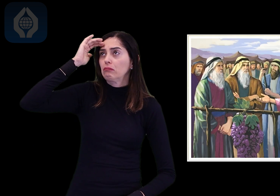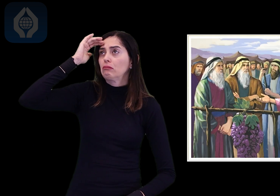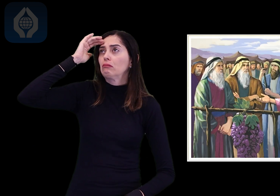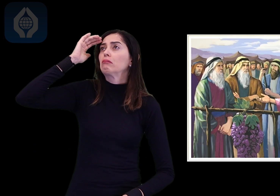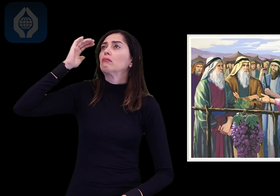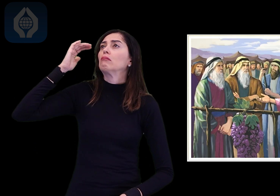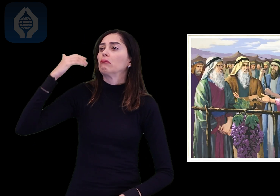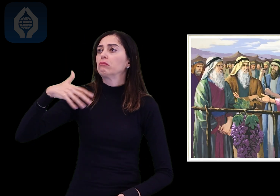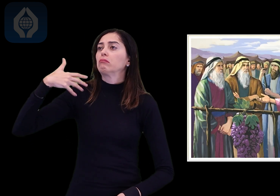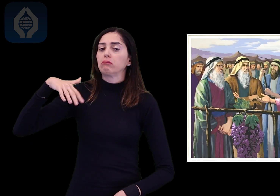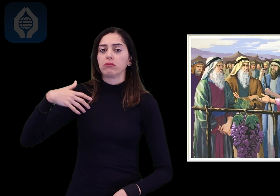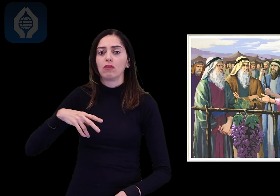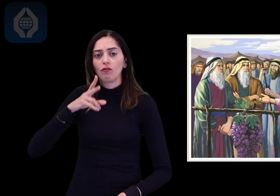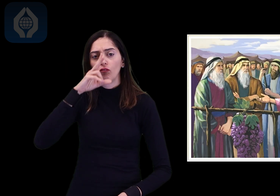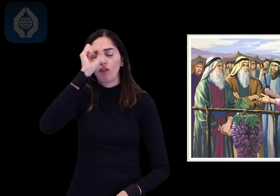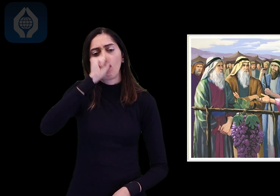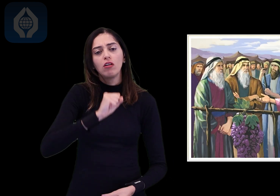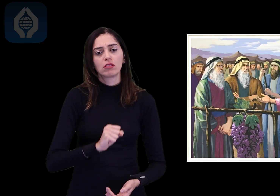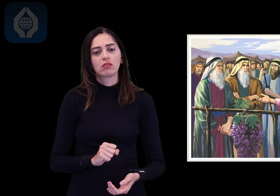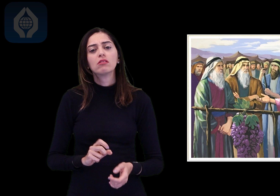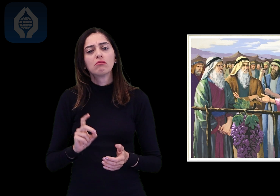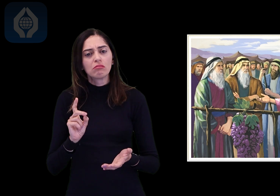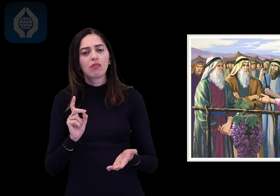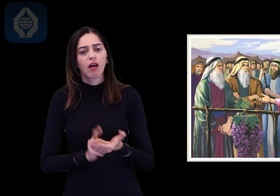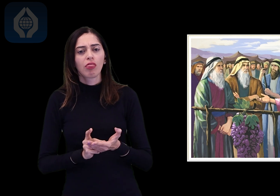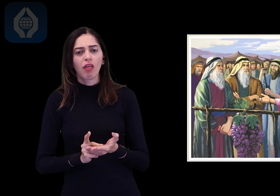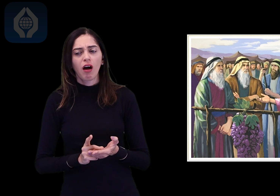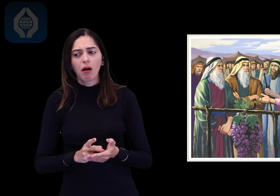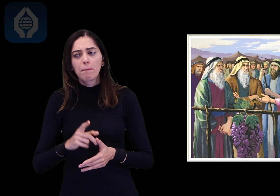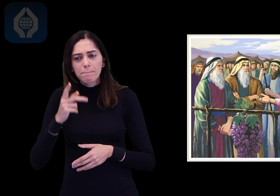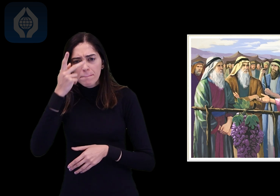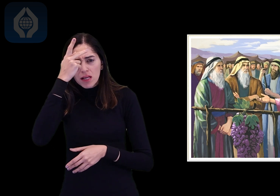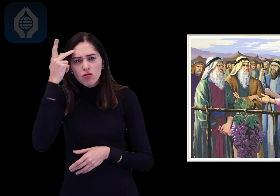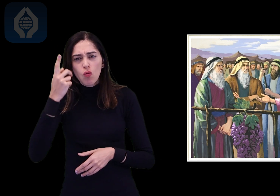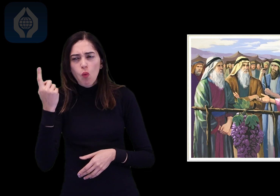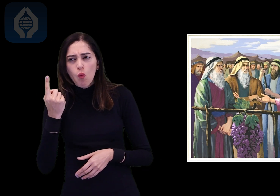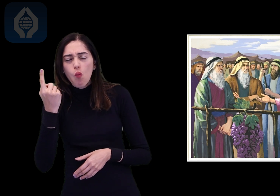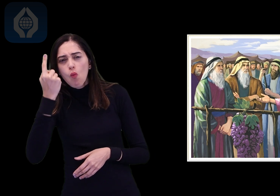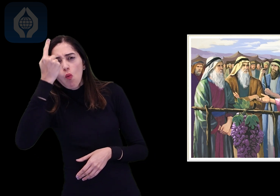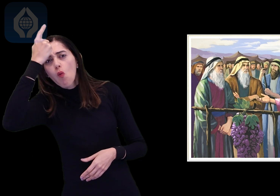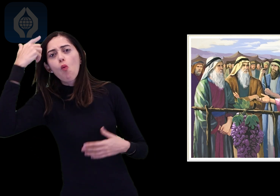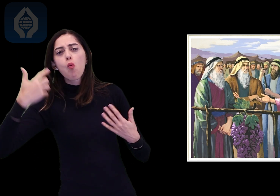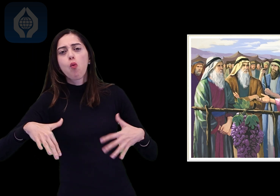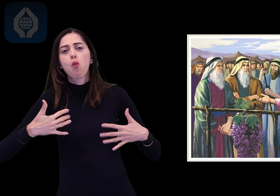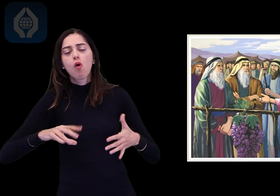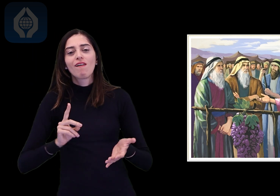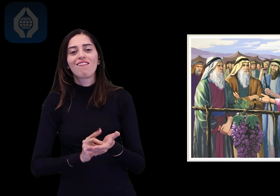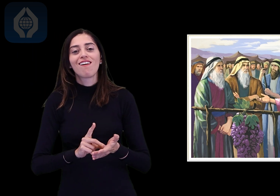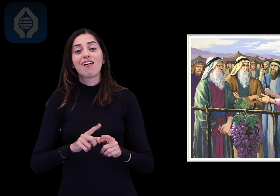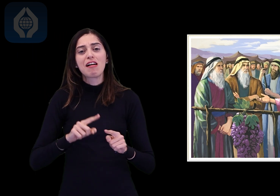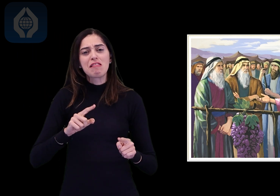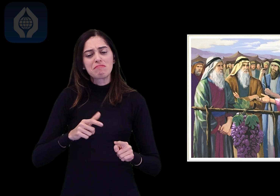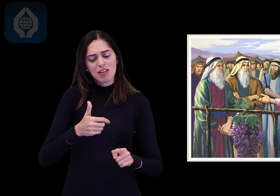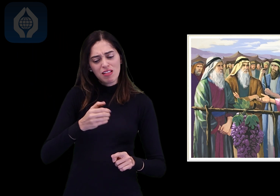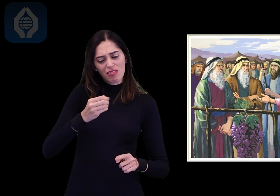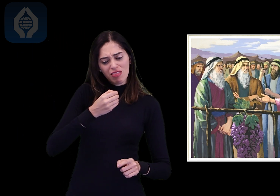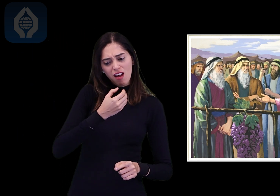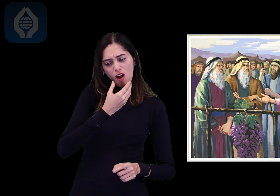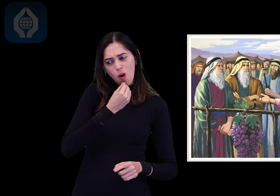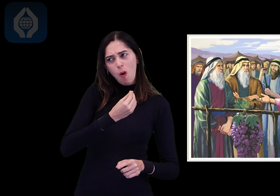Esses homens estavam dizendo a verdade. A terra é habitada por povos fortes, e alguns dentre eles eram enormes. Mas 10 dos homens tinham